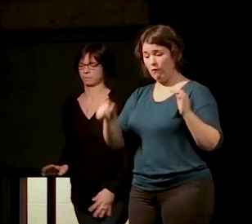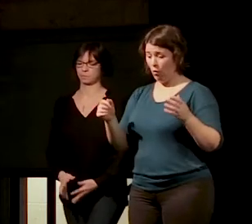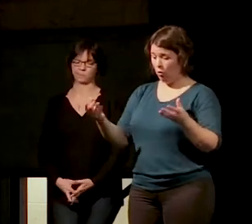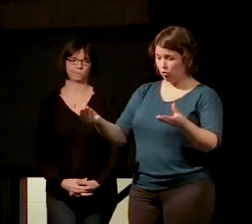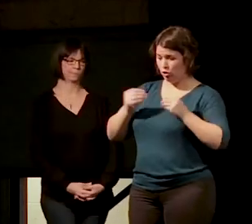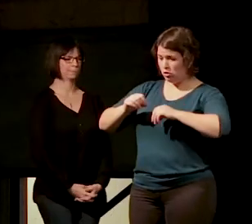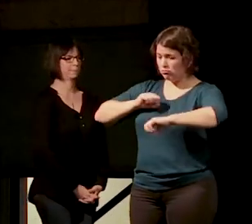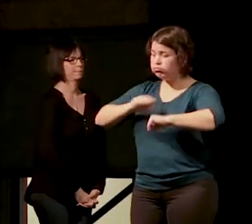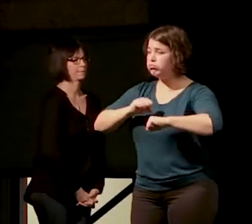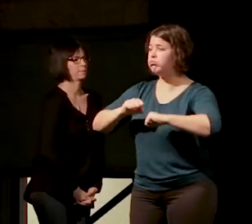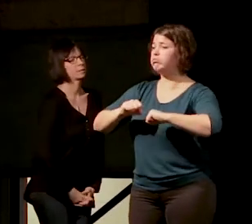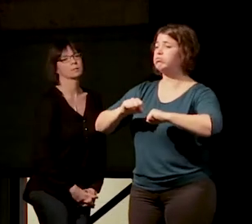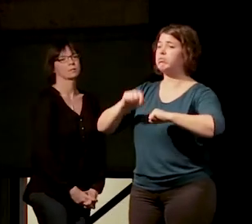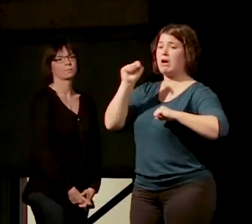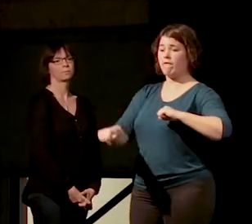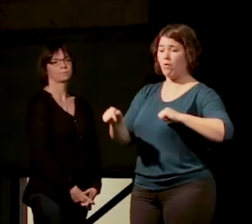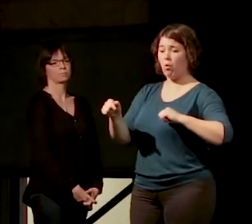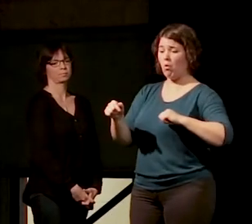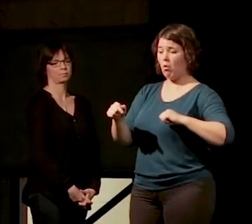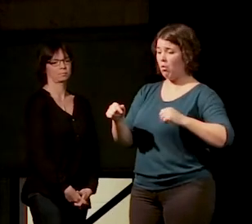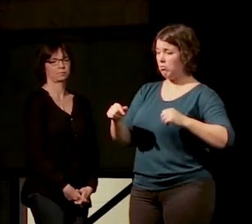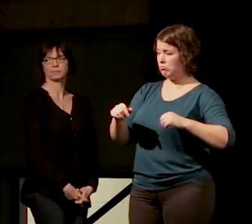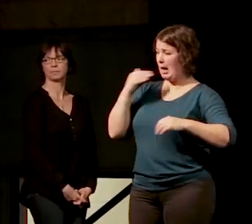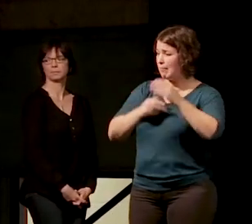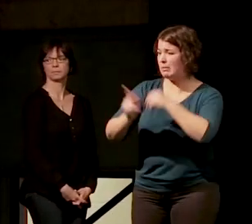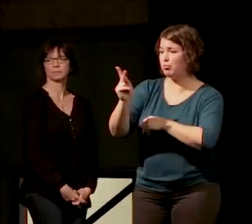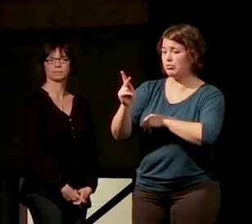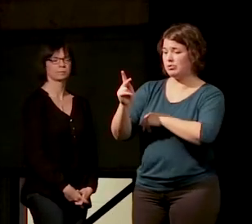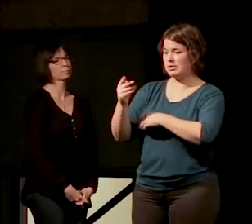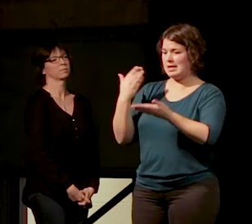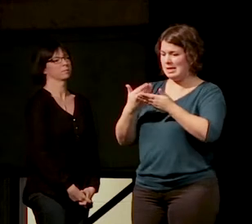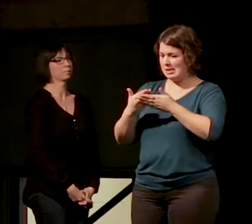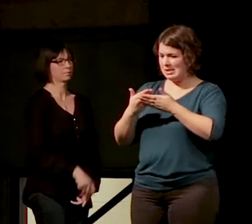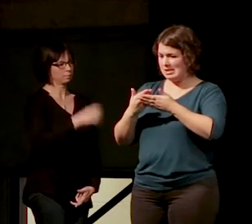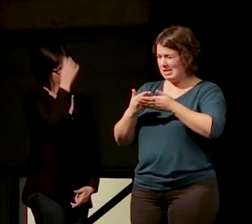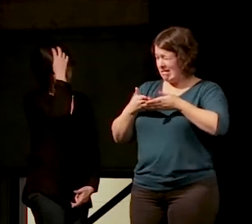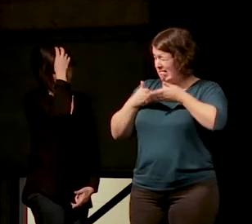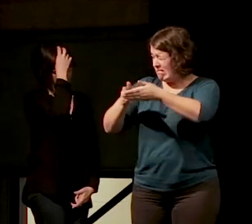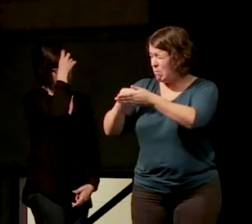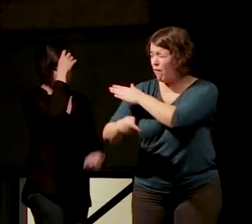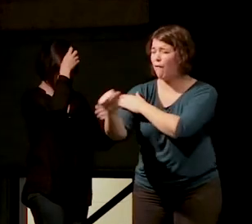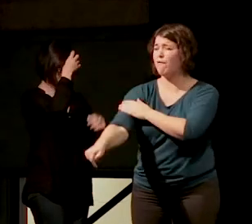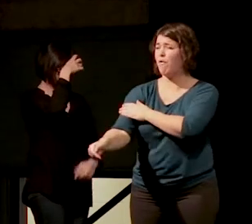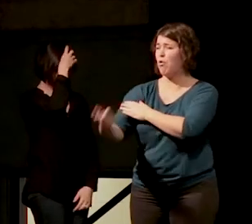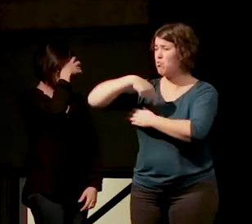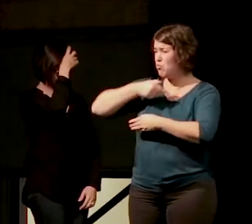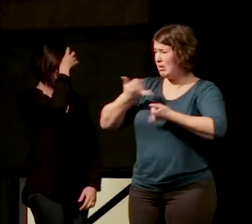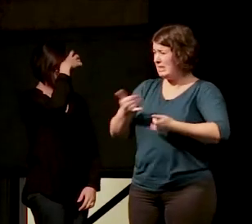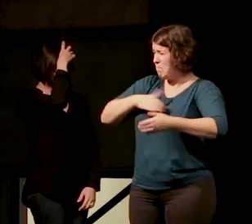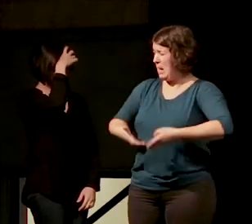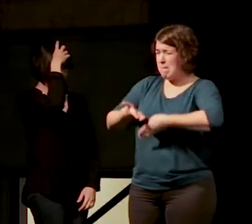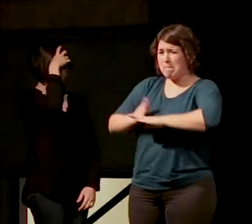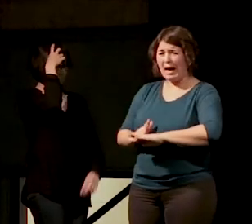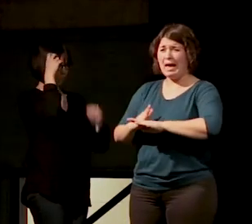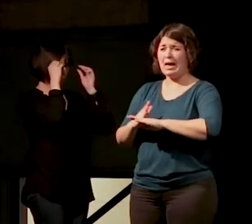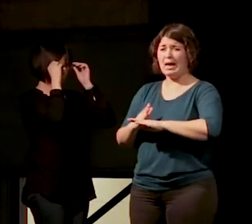mouvement, dynamique, elles doivent accélérer. C'est une lame de fond qui doit désormais s'opérer. Nous sommes prêts en mairie à changer